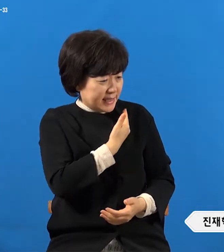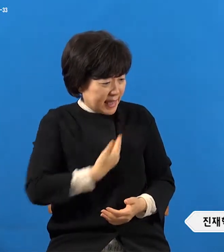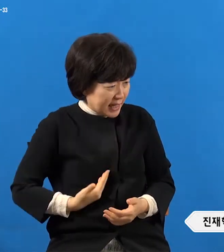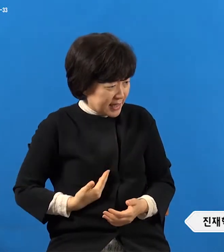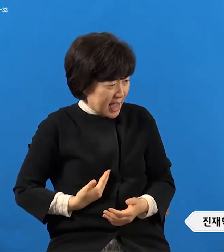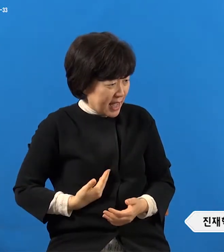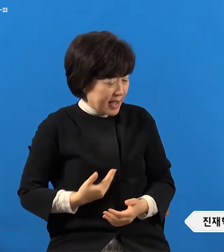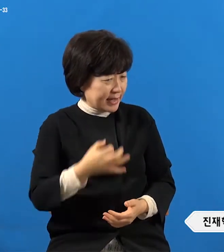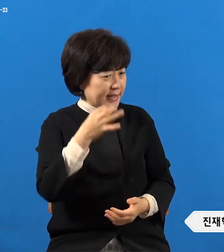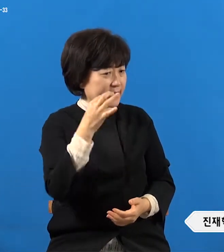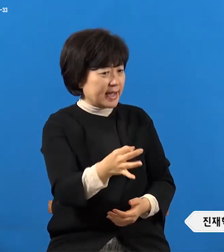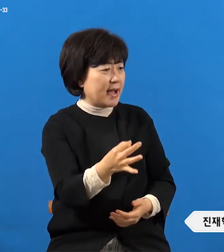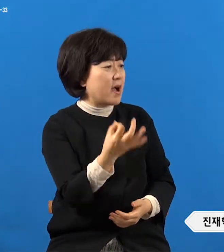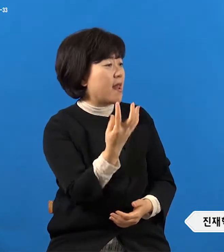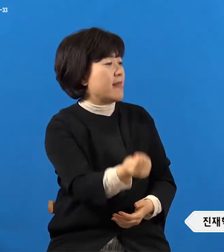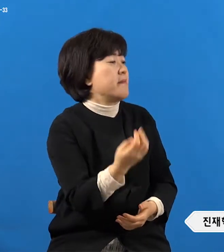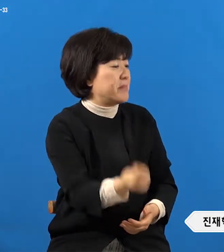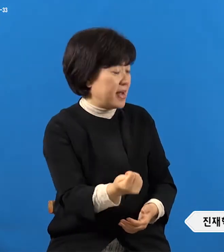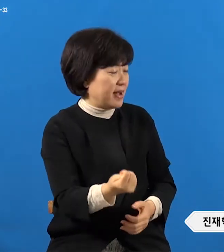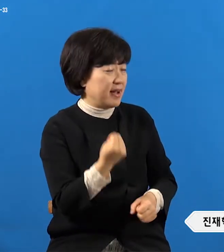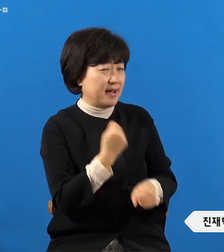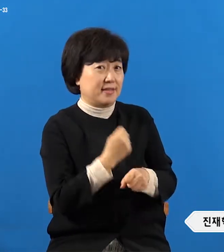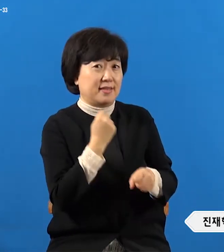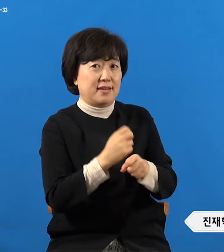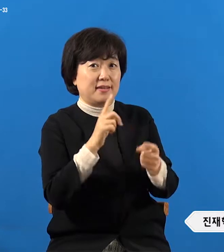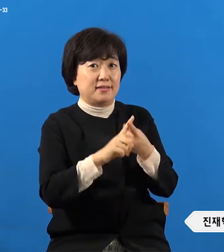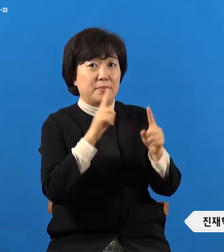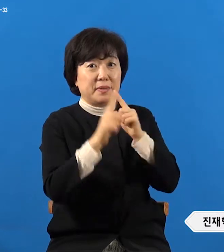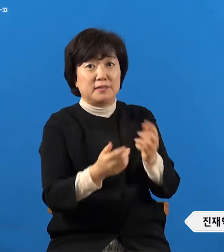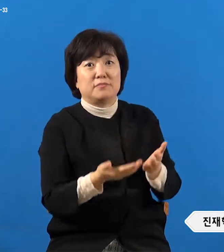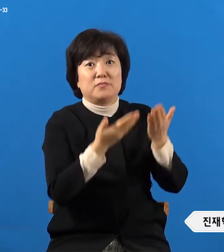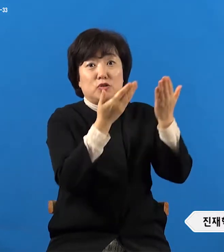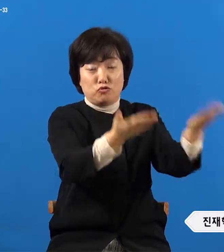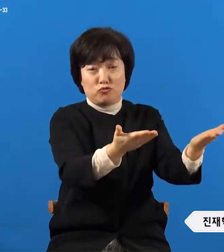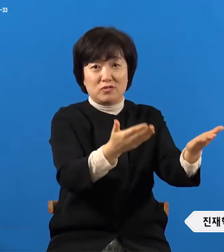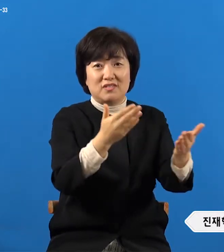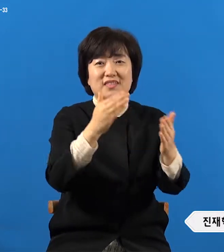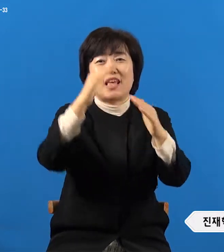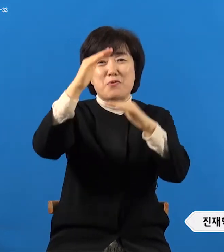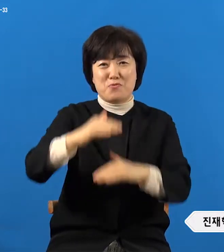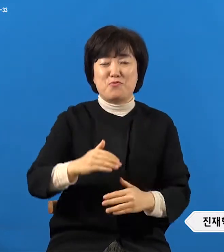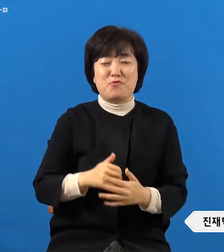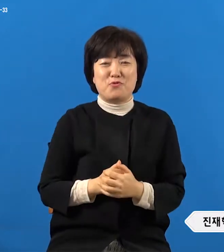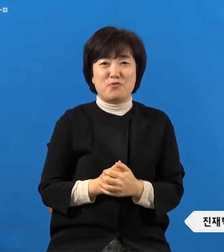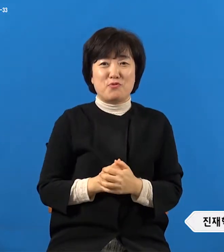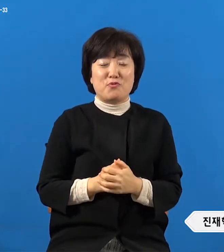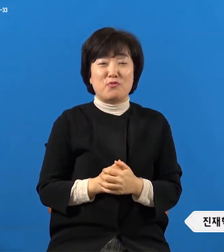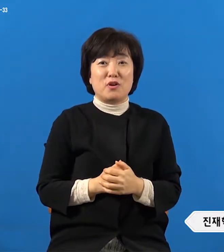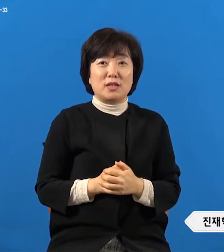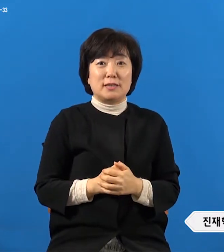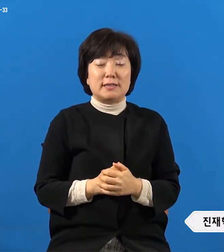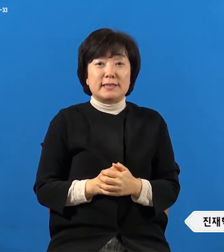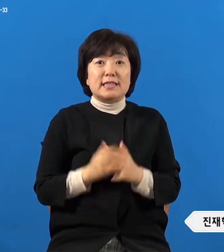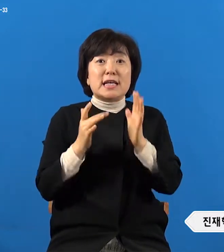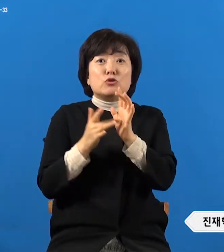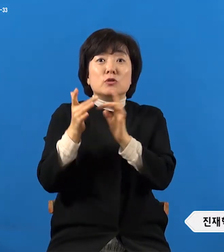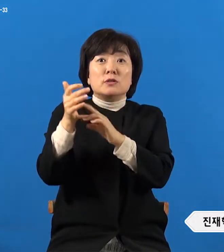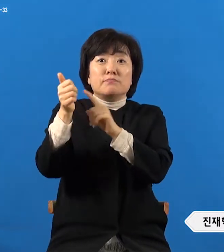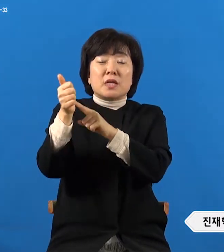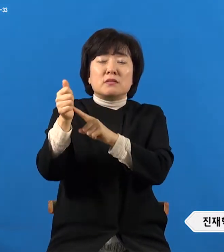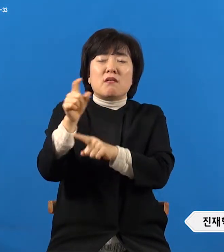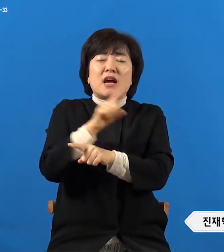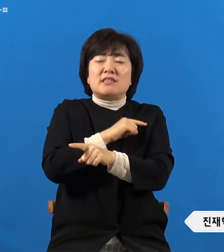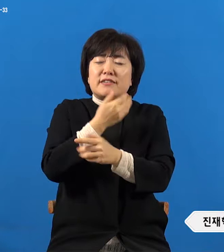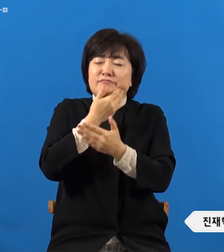제자의 가격표를 말씀하시는 장면이 오늘 본문에 있는 말씀입니다. 우리 주님께서 가장